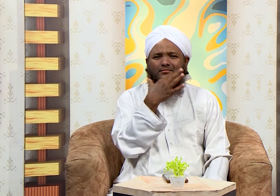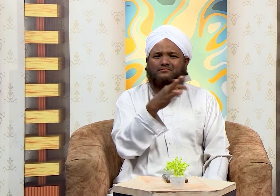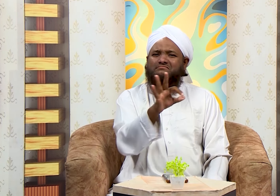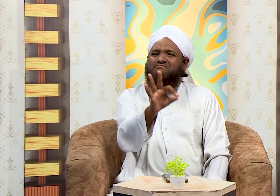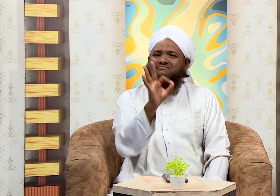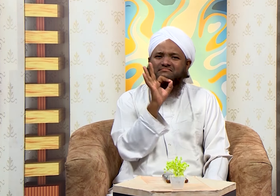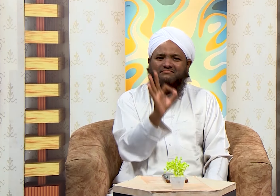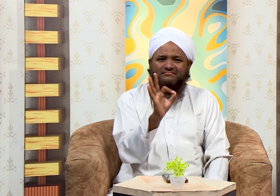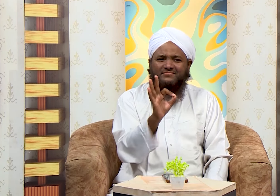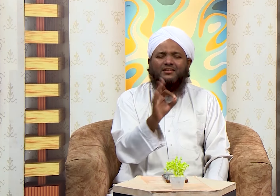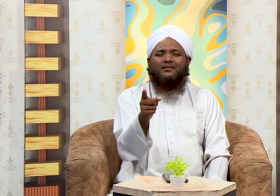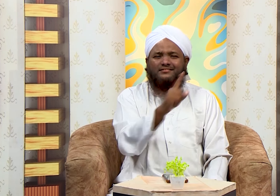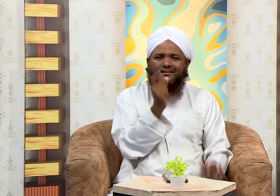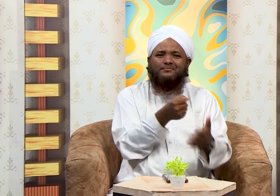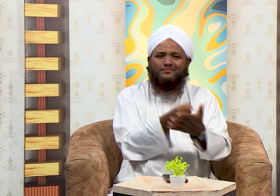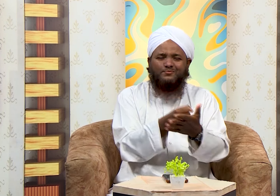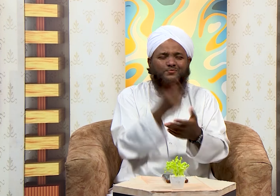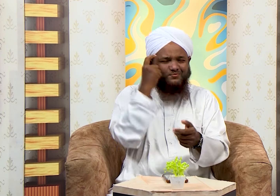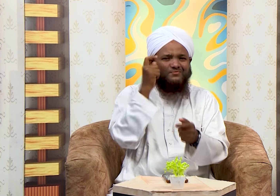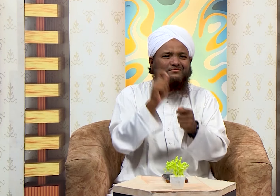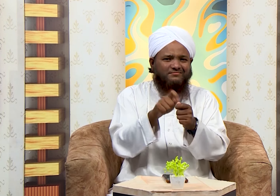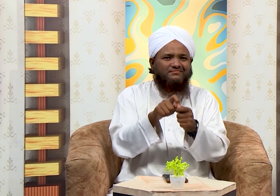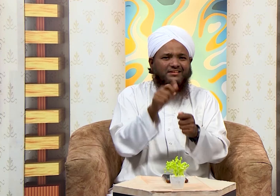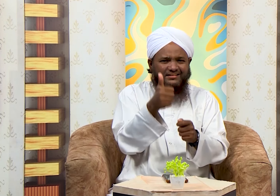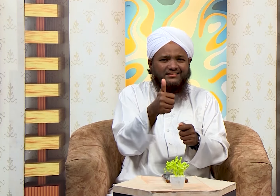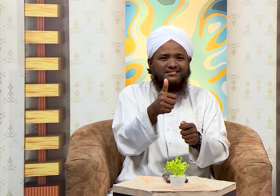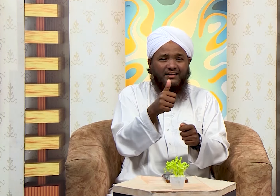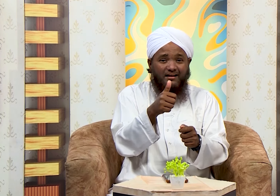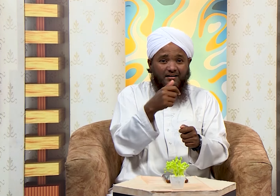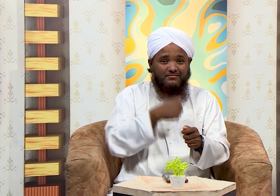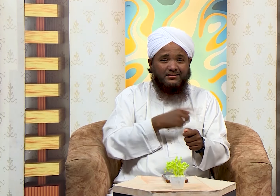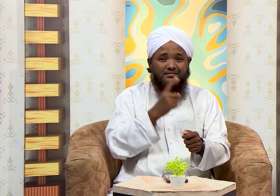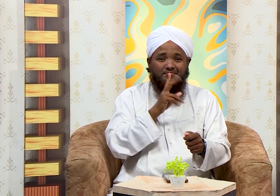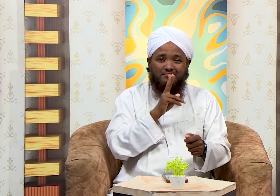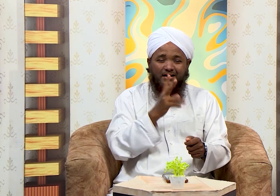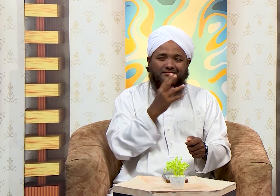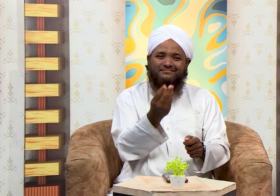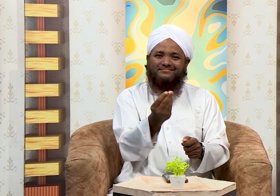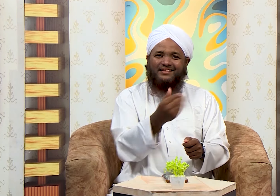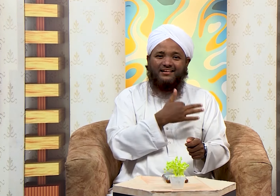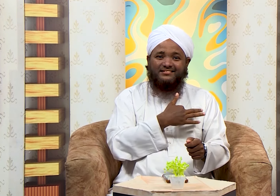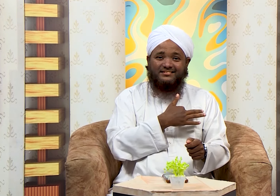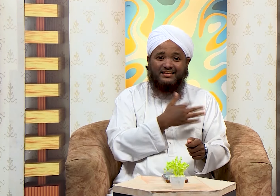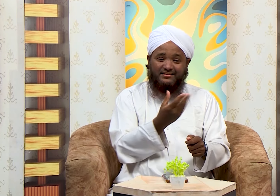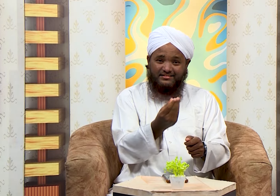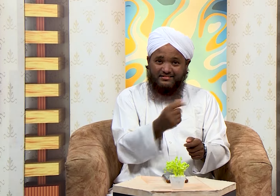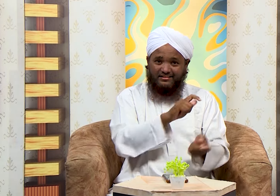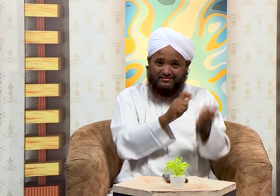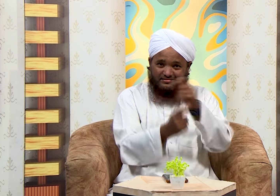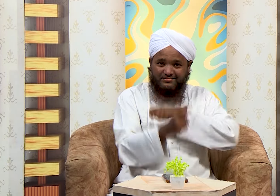تو کوشش کیجئے آج سے ذہن بنائیے کہ ہم نرم مزاج بنیں گے انشاءاللہ ہماری زندگی بھی بہترین ہوتی چلی جائے گی